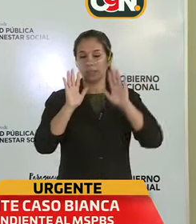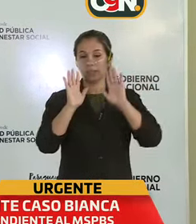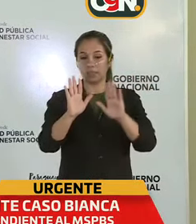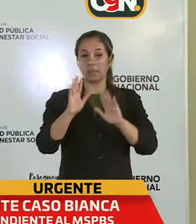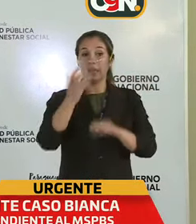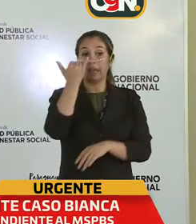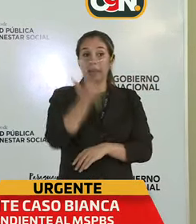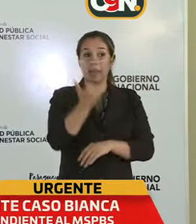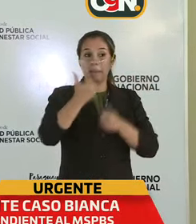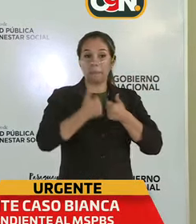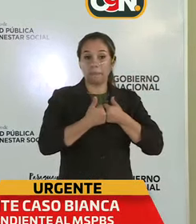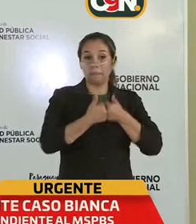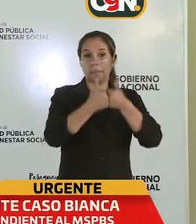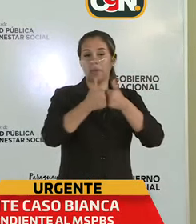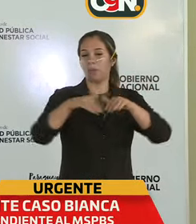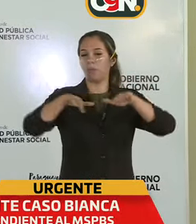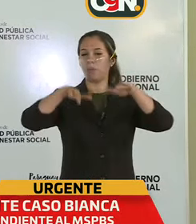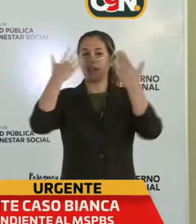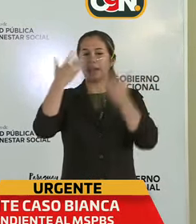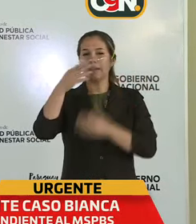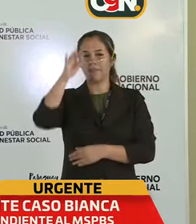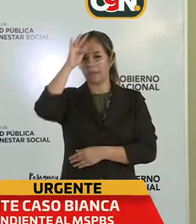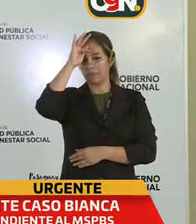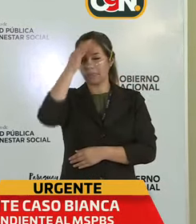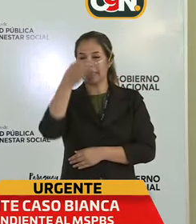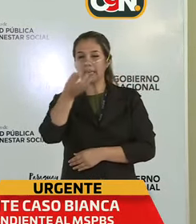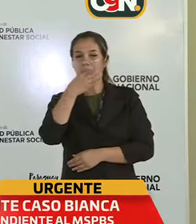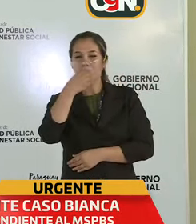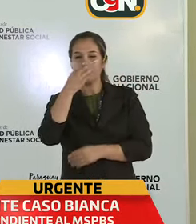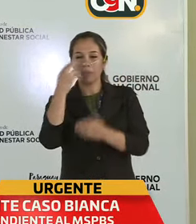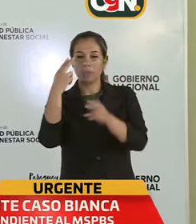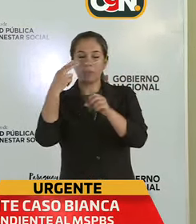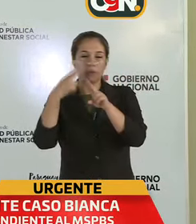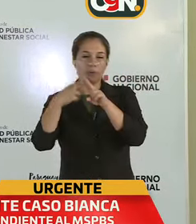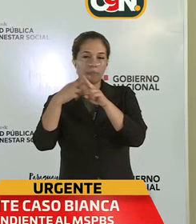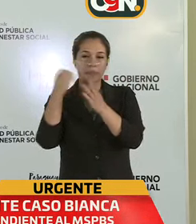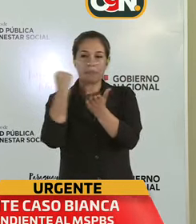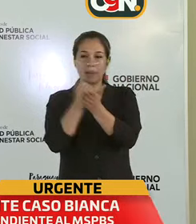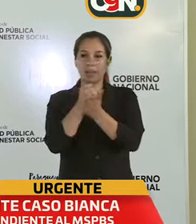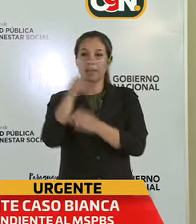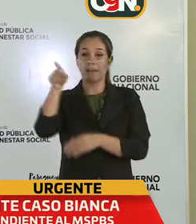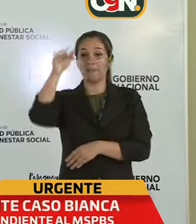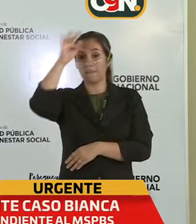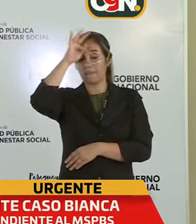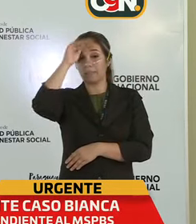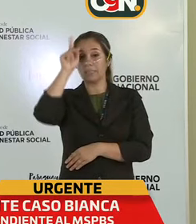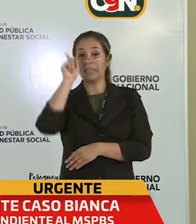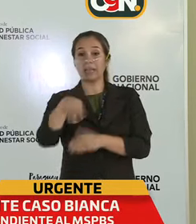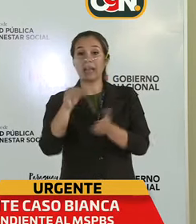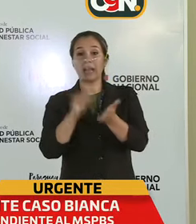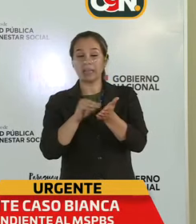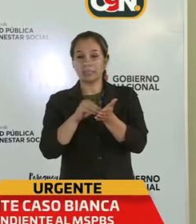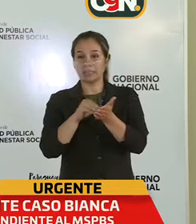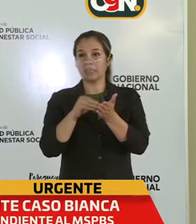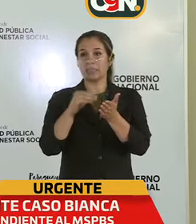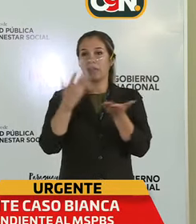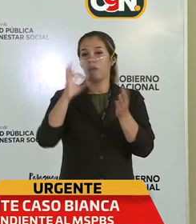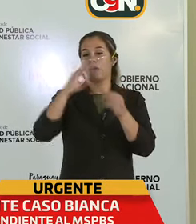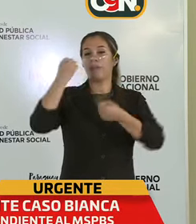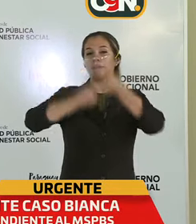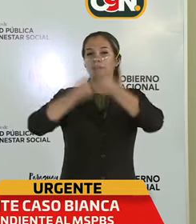cierta mejoría con respecto a cualquier fármaco, habitualmente lo que hacen las agencias farmacológicas farmacéuticas y las